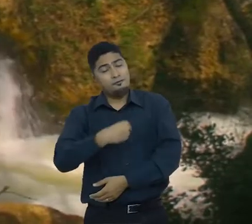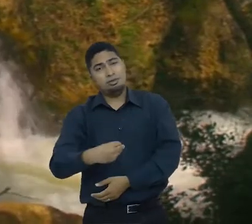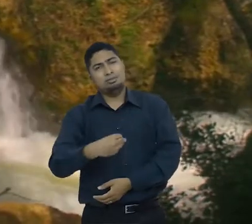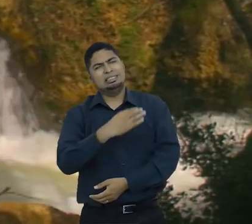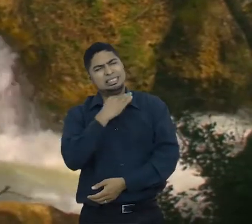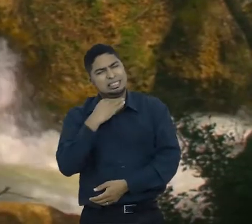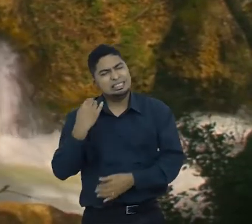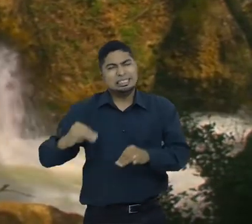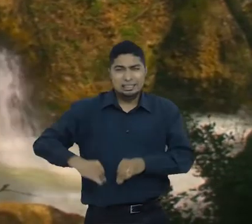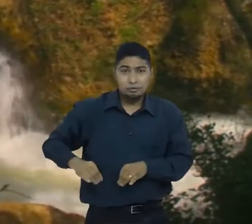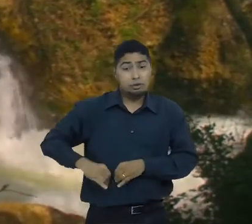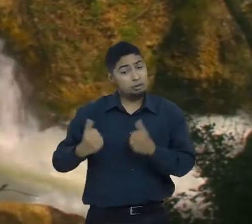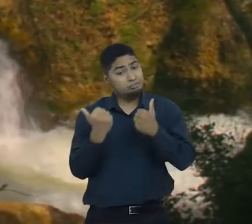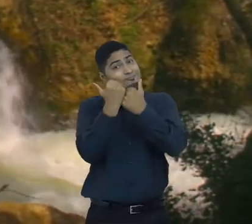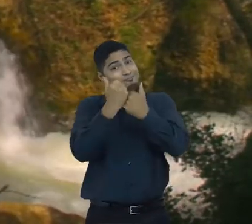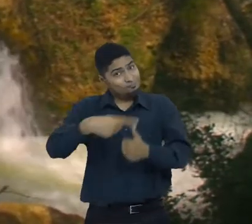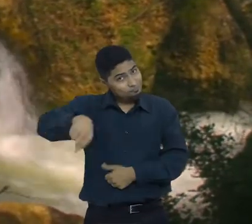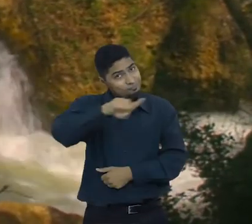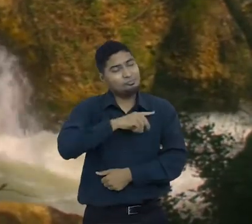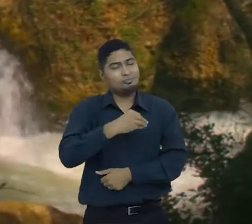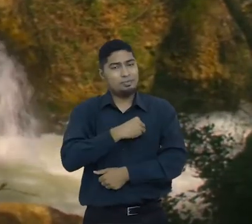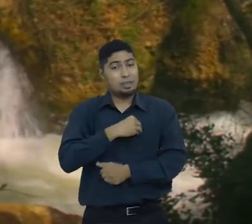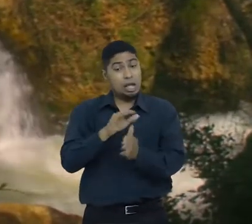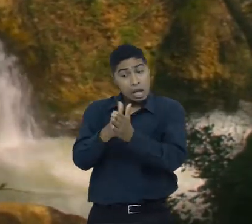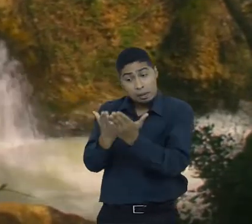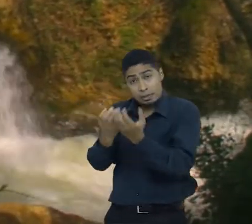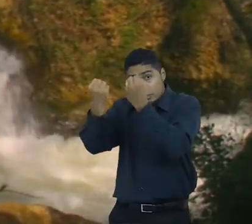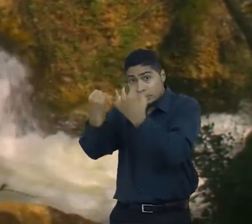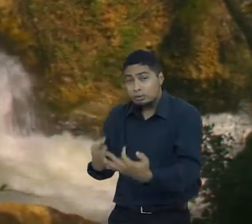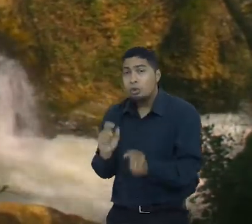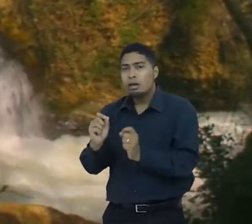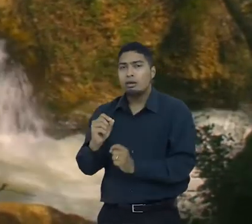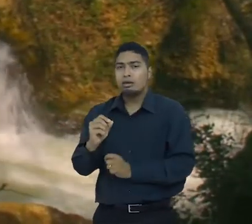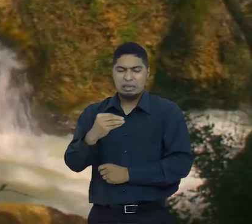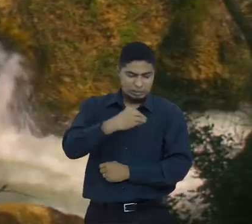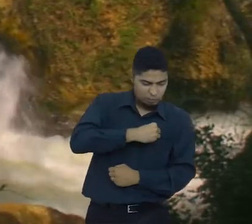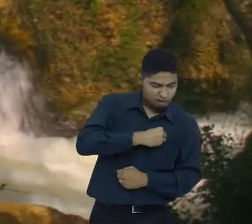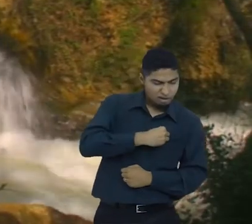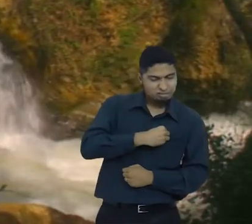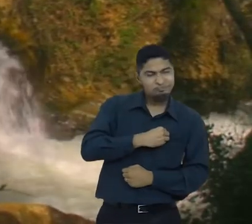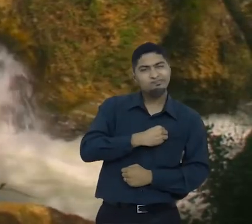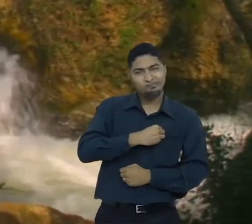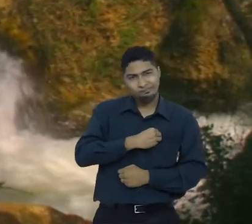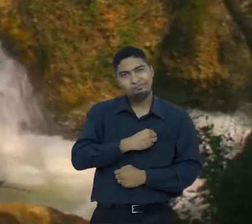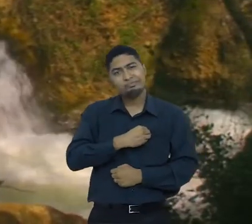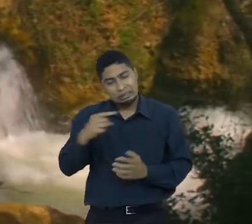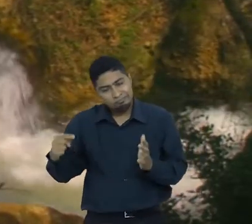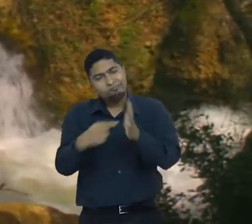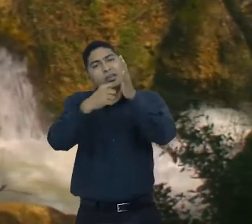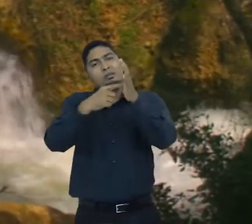seus pecados. A Bíblia diz que o salário do pecado é a morte, mas o presente de Deus é a vida